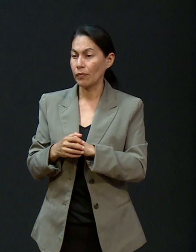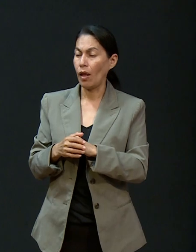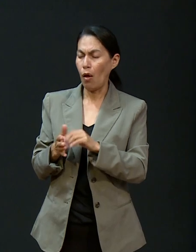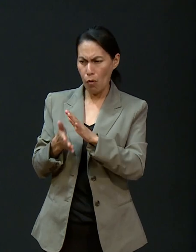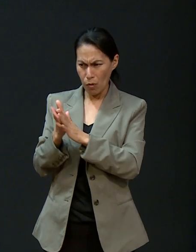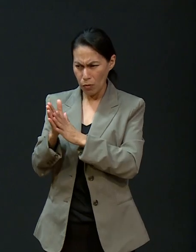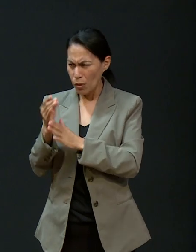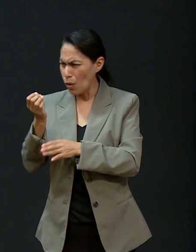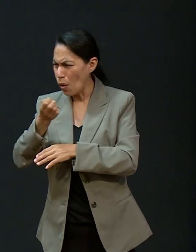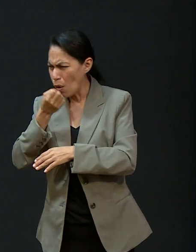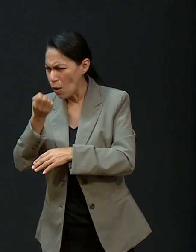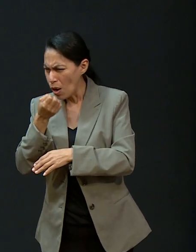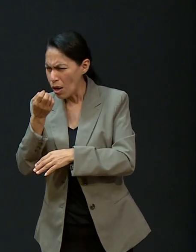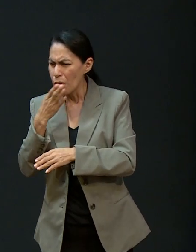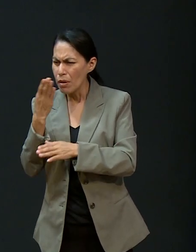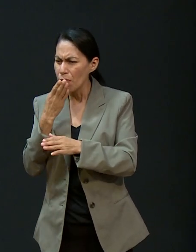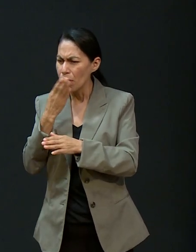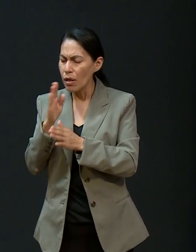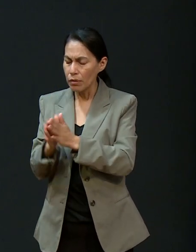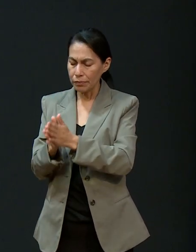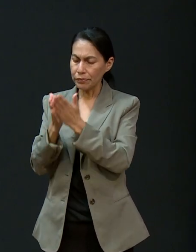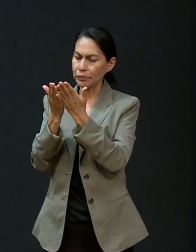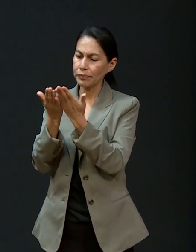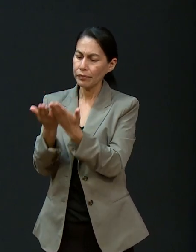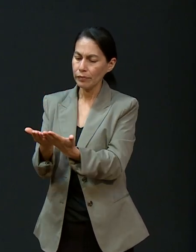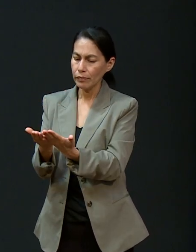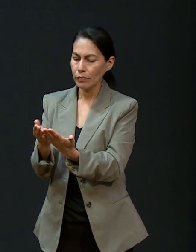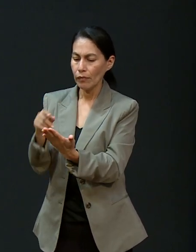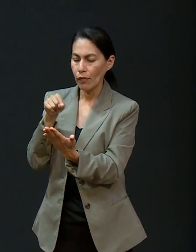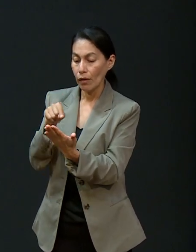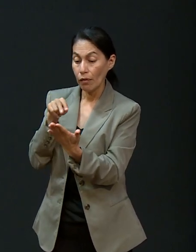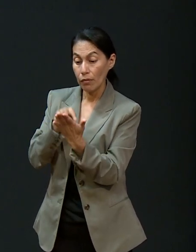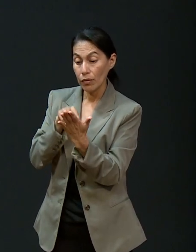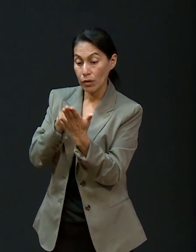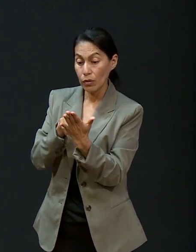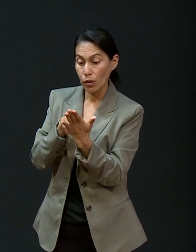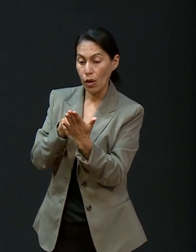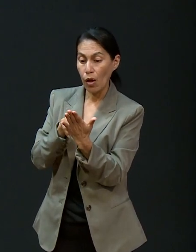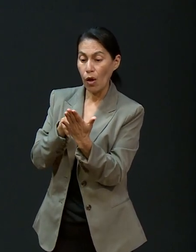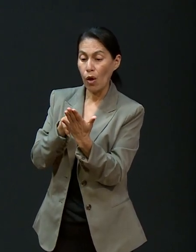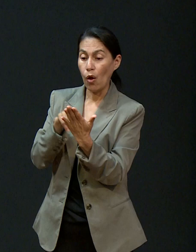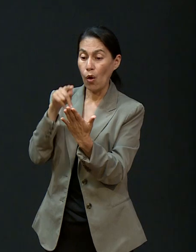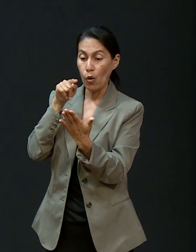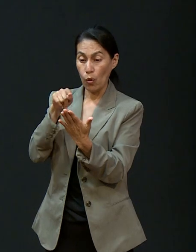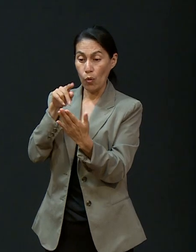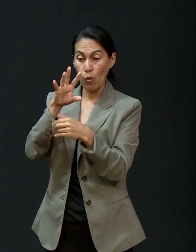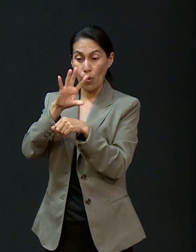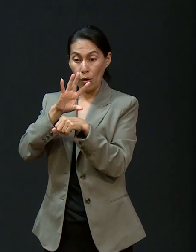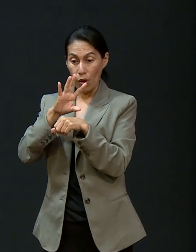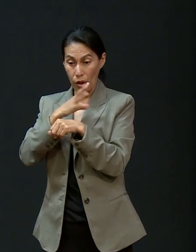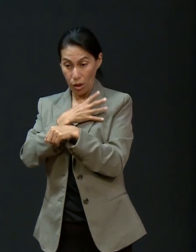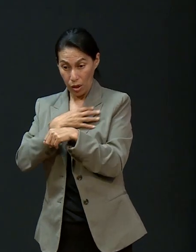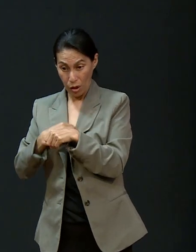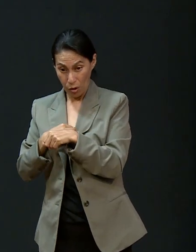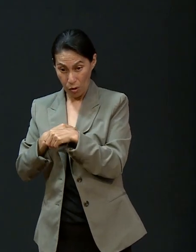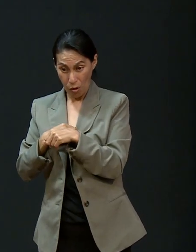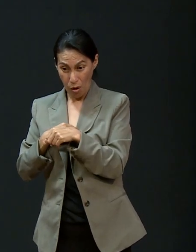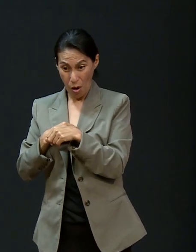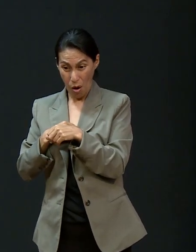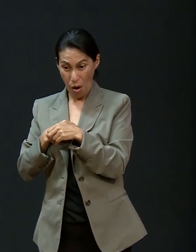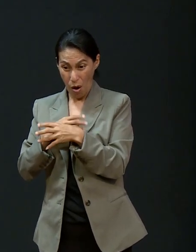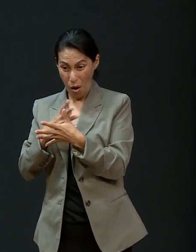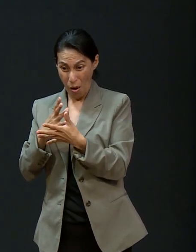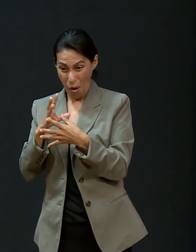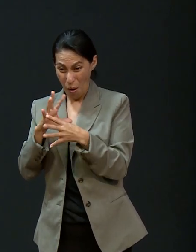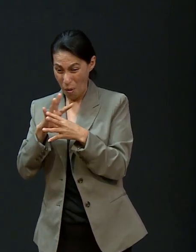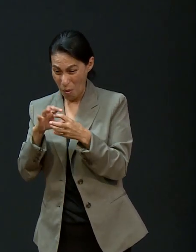fuimos a orar, y abrimos la Biblia, y encontramos un pasaje que decía, no permitiré que tu hijo entre